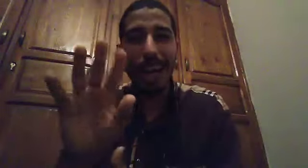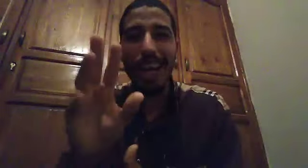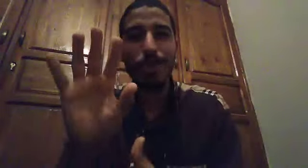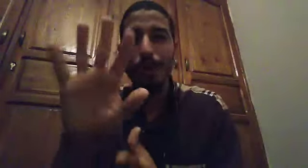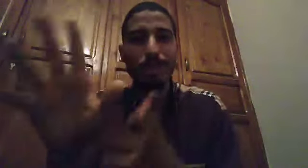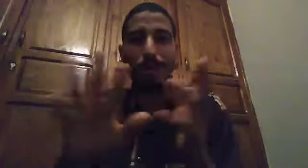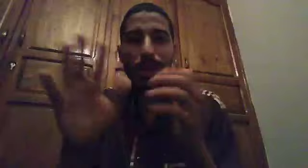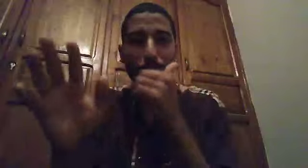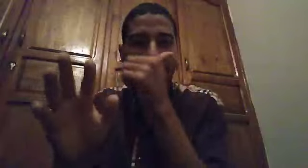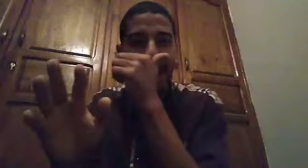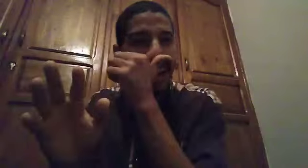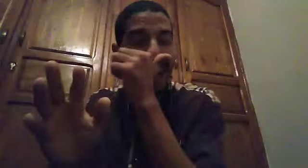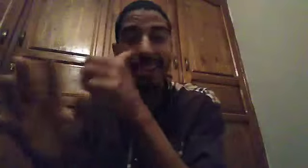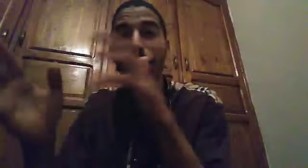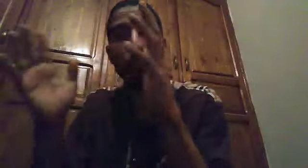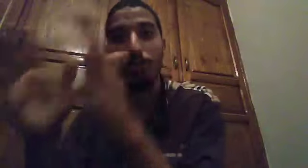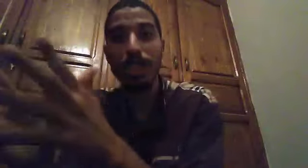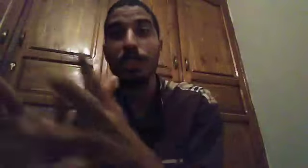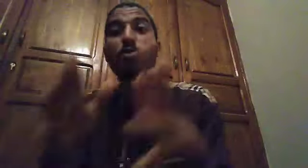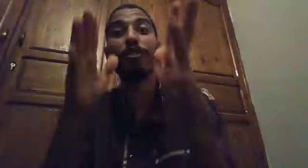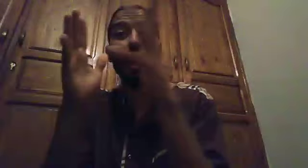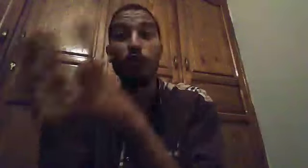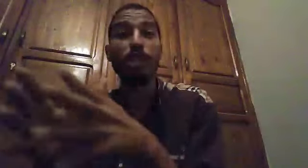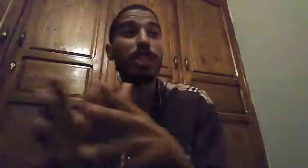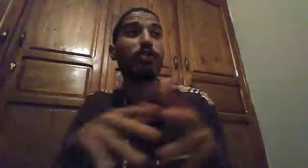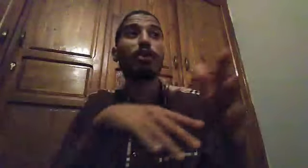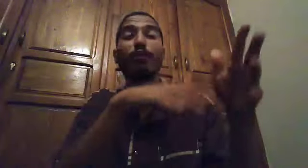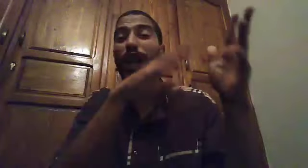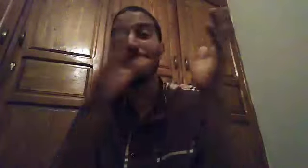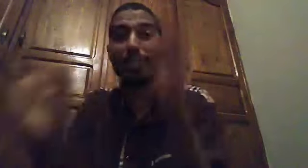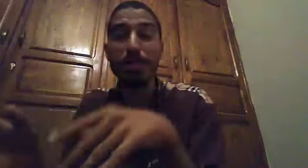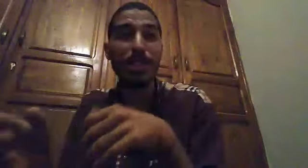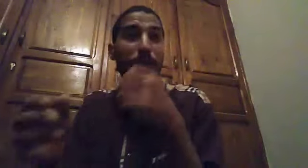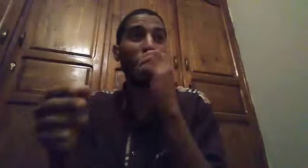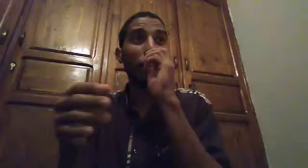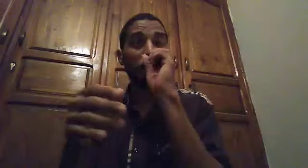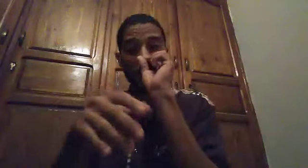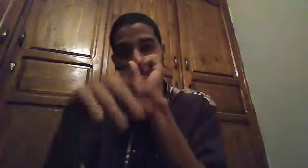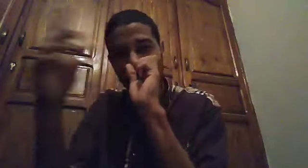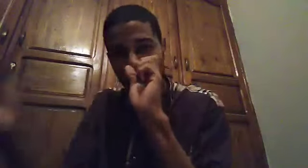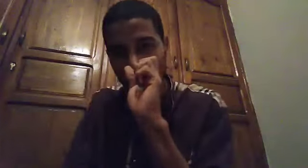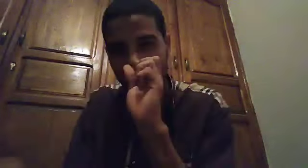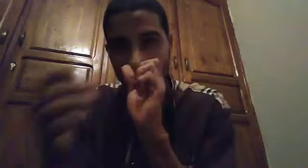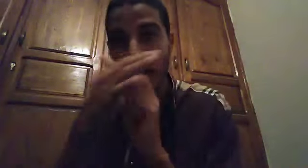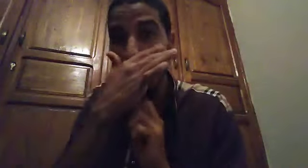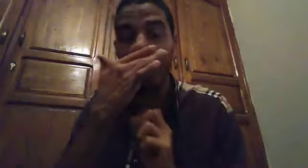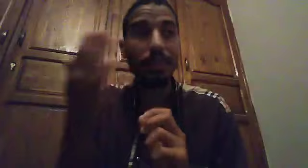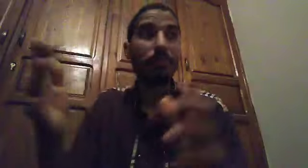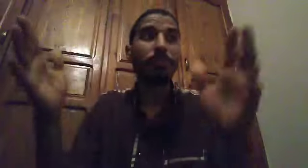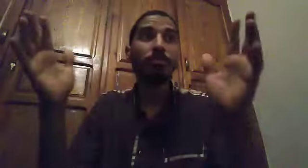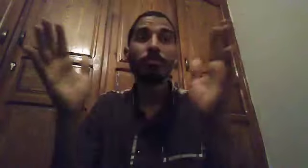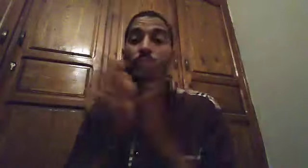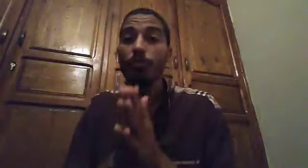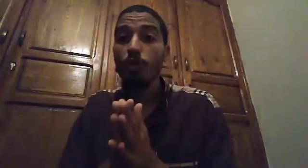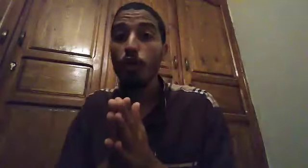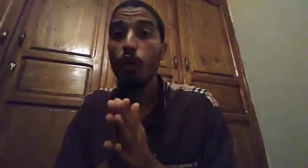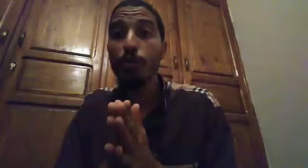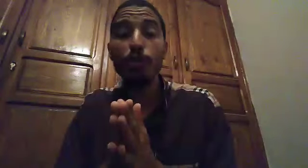الدقيقات خمسة ولا أربعة دقائق نطبلوا لميسي وما فعله ميسي والفرحة ديال ميسي اللي غادي نرجعوا نحلوا المباراة. كلكم شفتوا